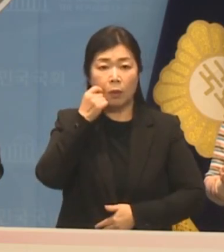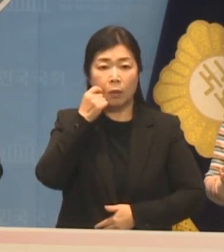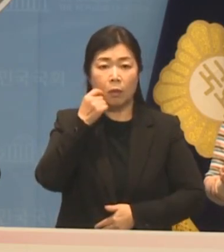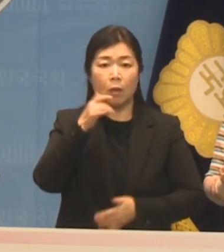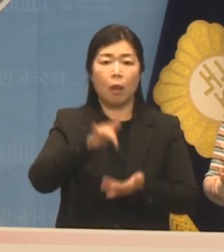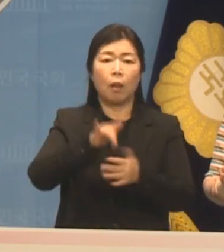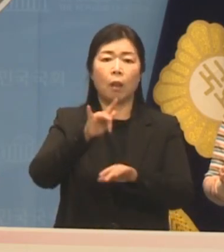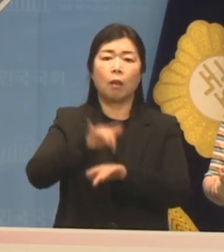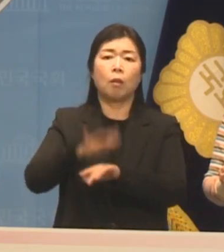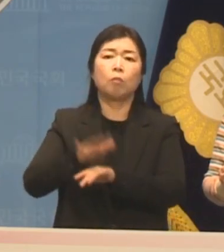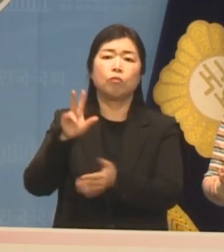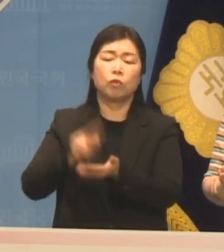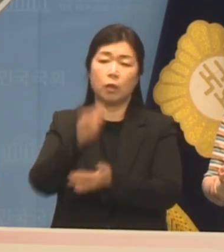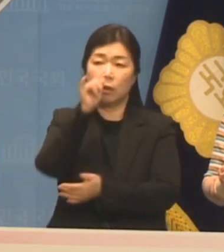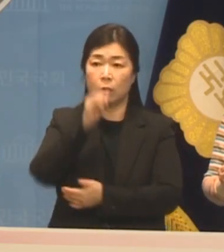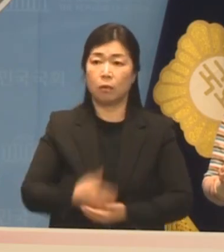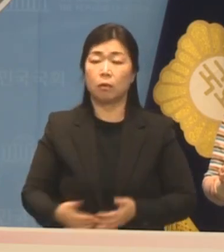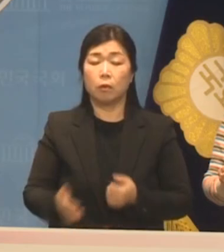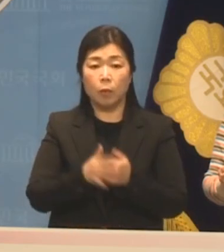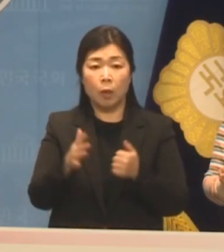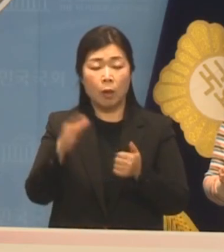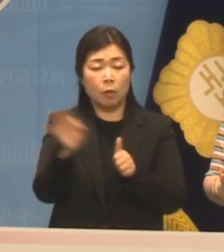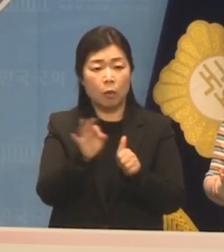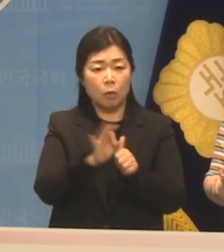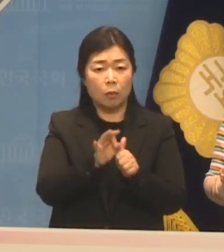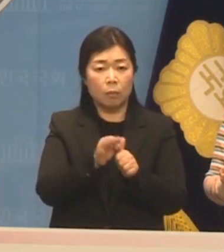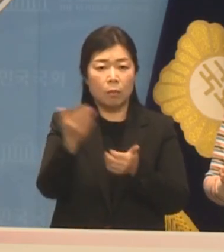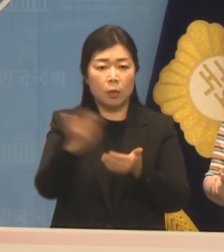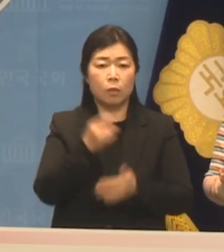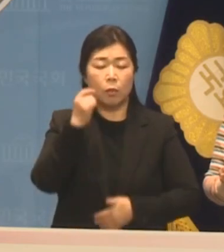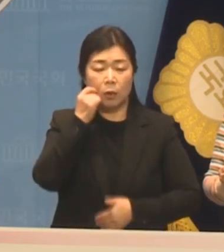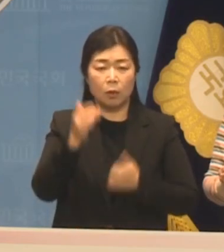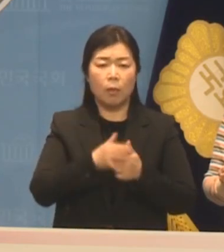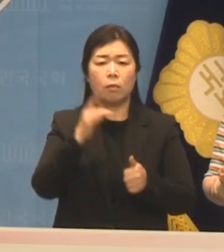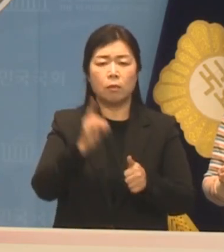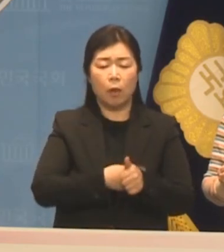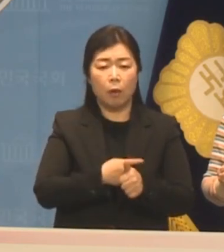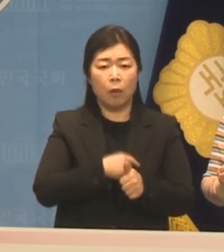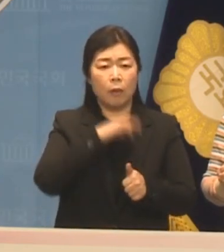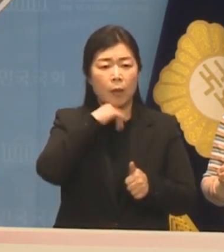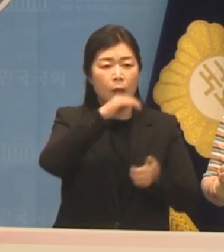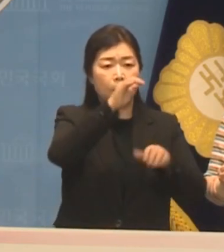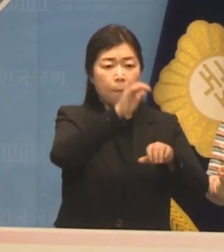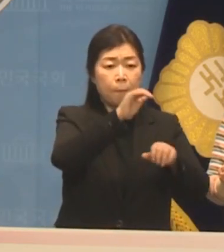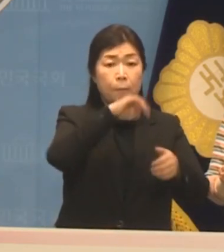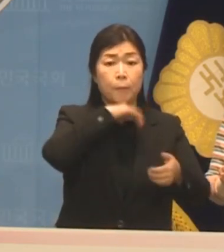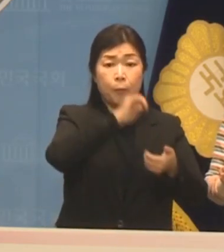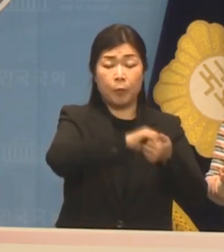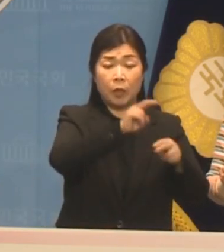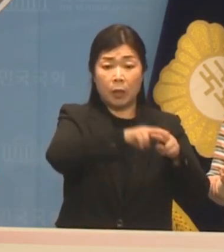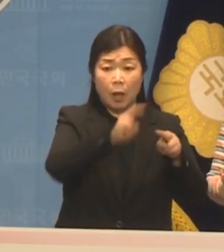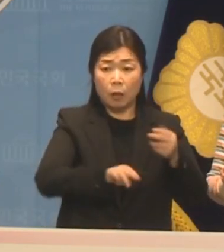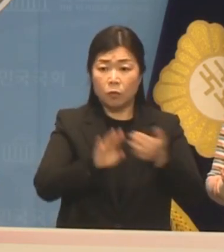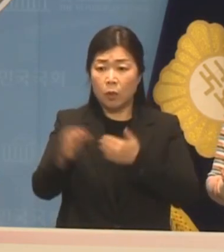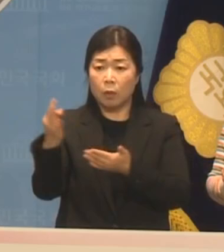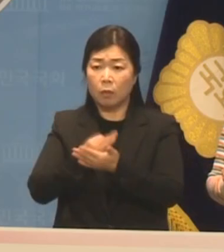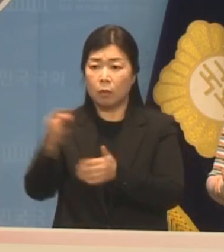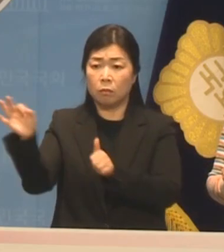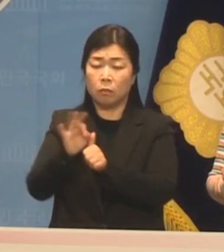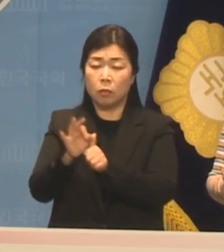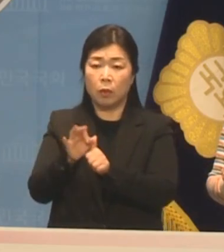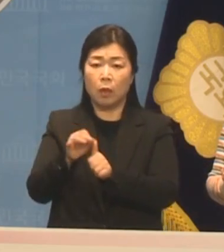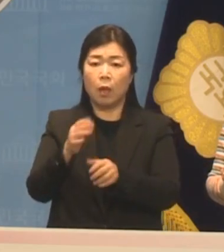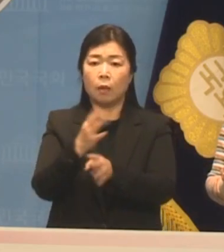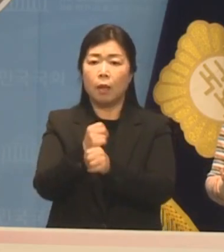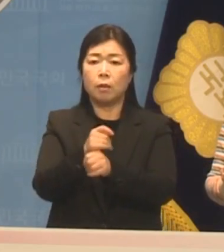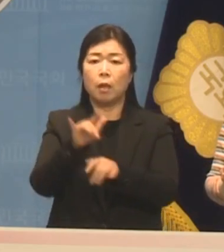노동자들의 연금 수령 불일치로 인해서 소득 공백이 발생할 것입니다. 그런다 국회나 정부는 어떠한 대안도 지금 내놓지